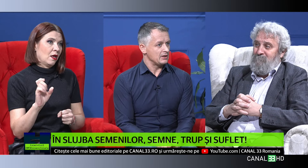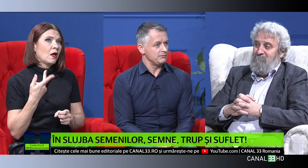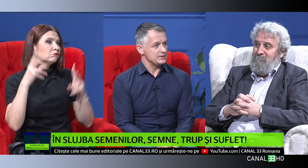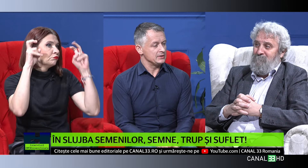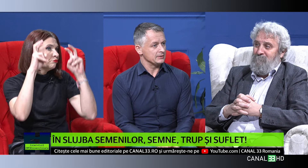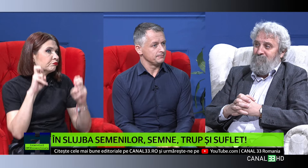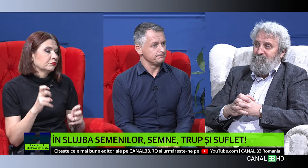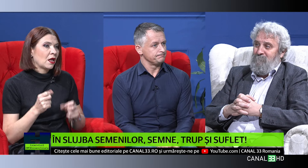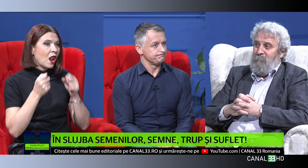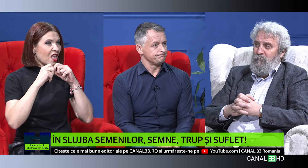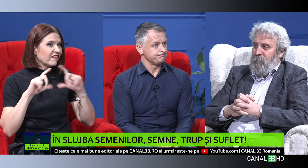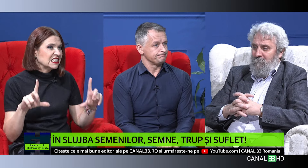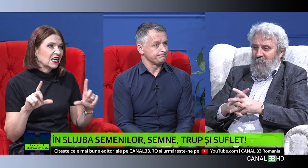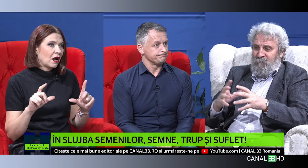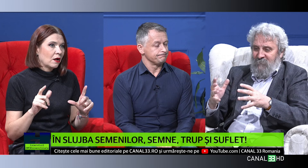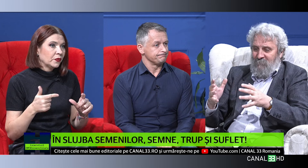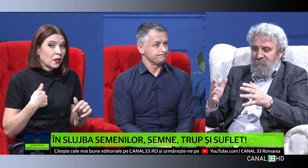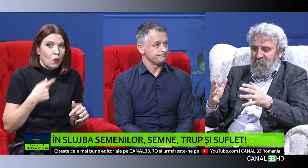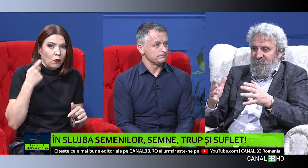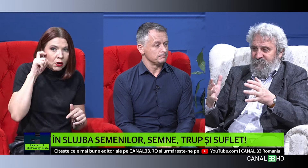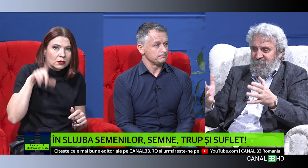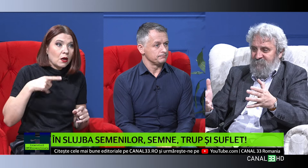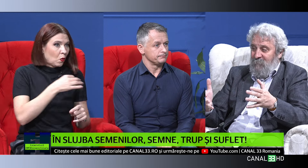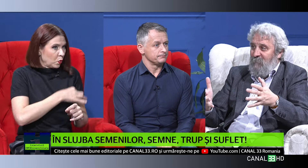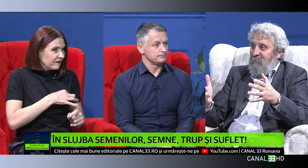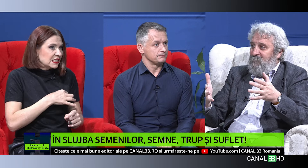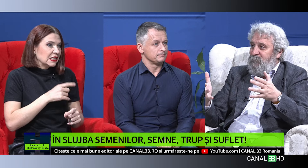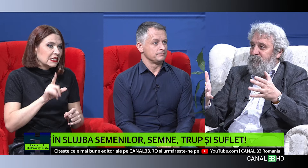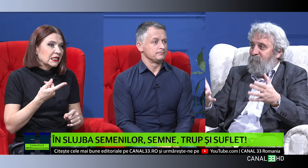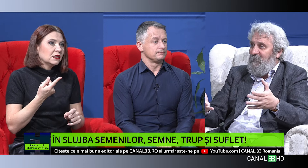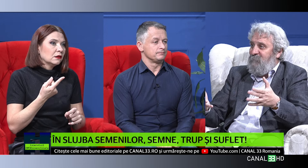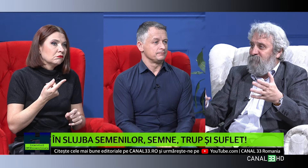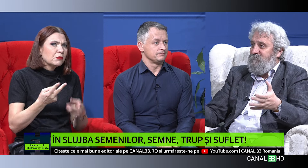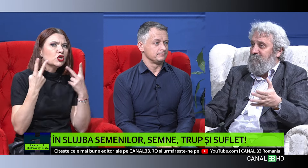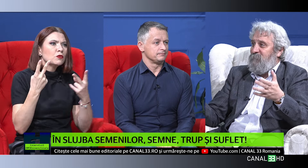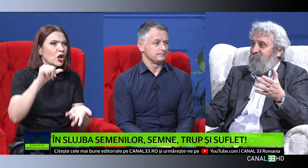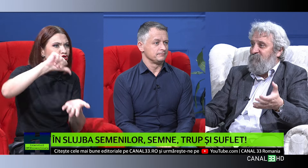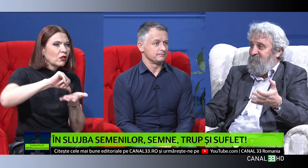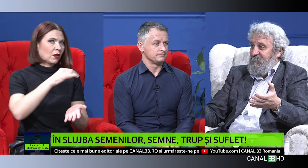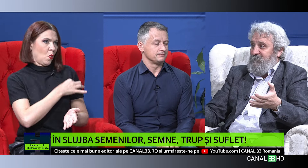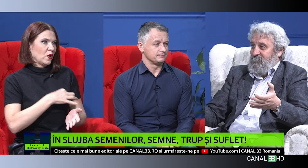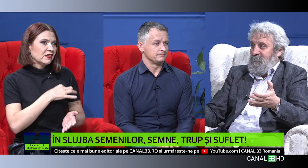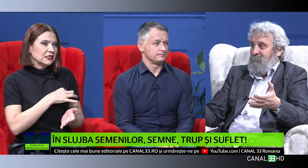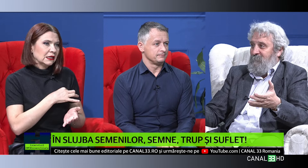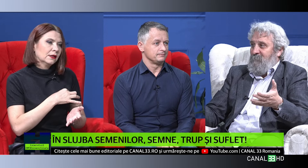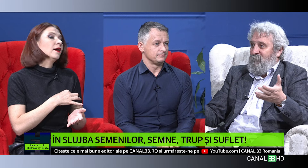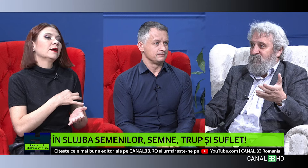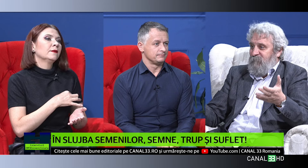Cercetare Lingvistică. Nu știu, eu aș vedea universitățile, măcar din principalele centre universitare, și